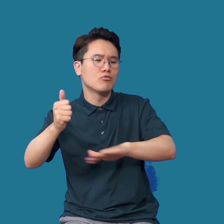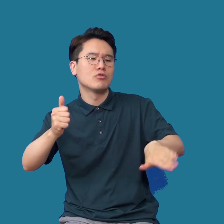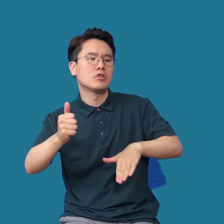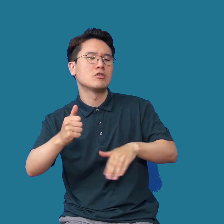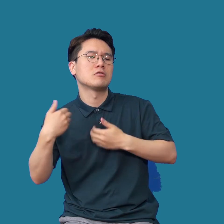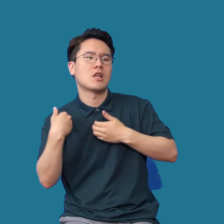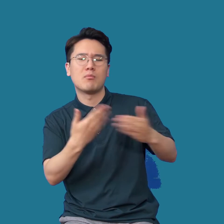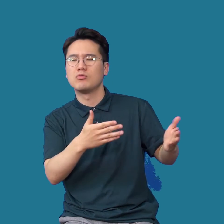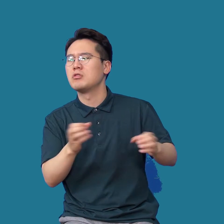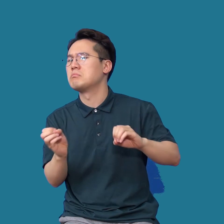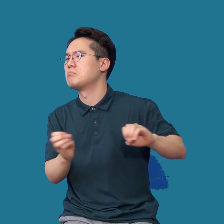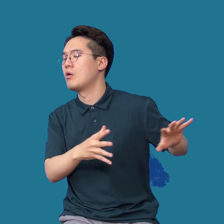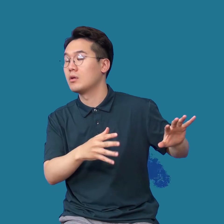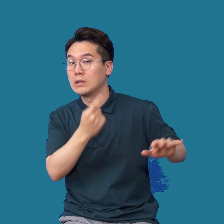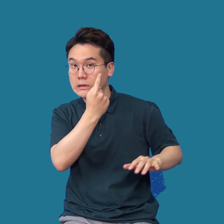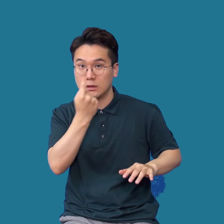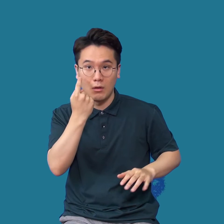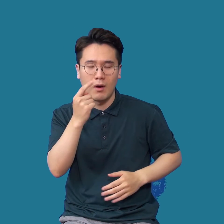증거입니다.